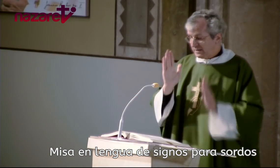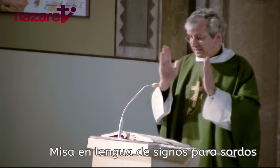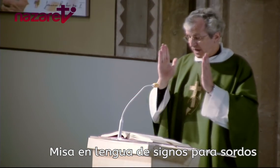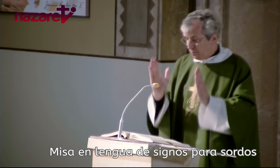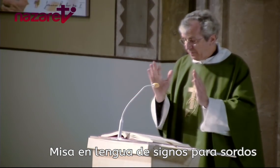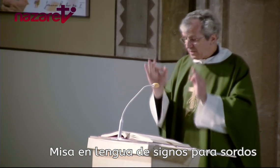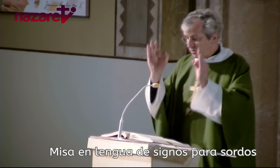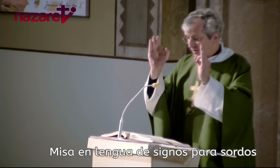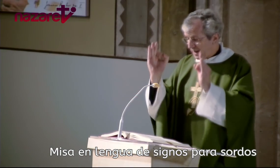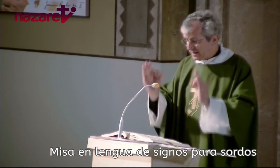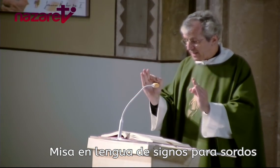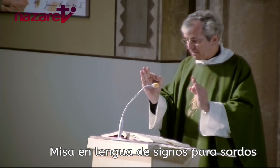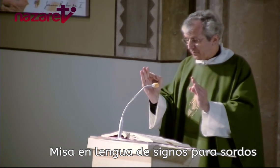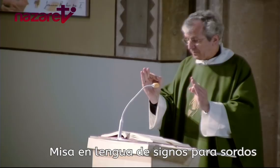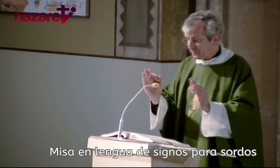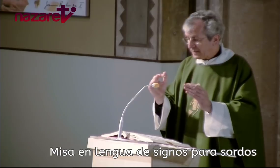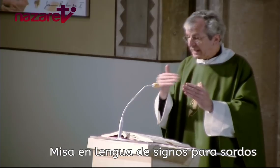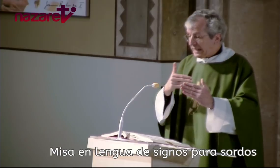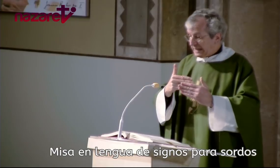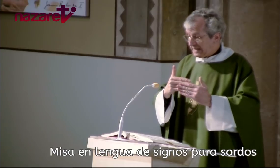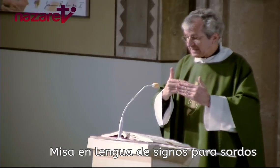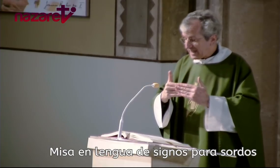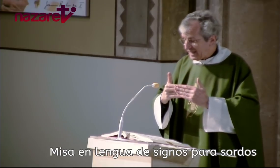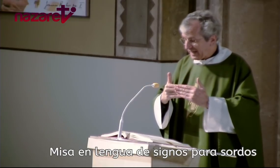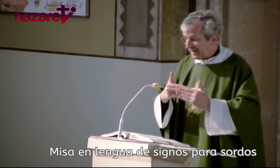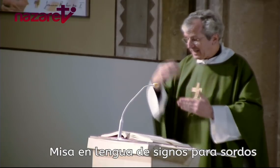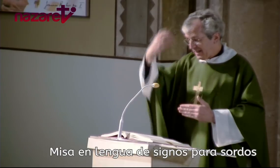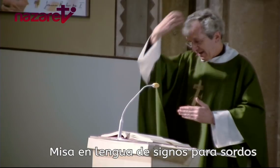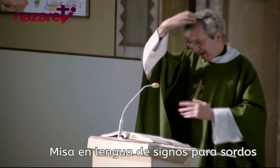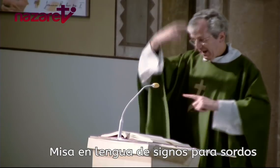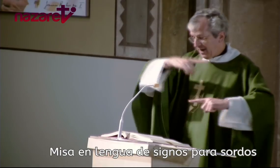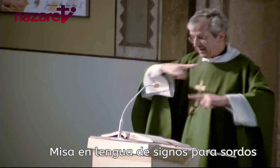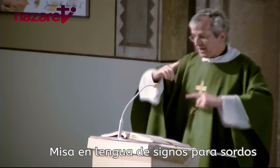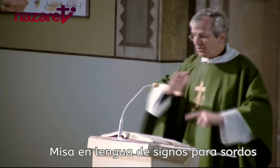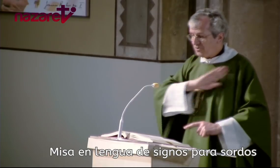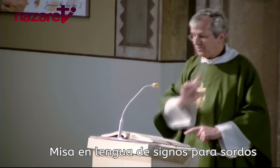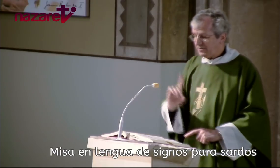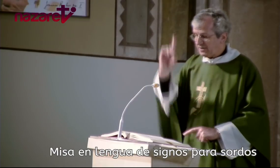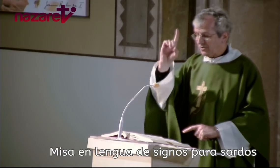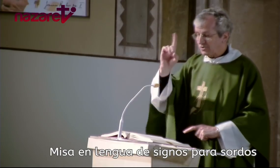se ha cumplido el tiempo y está cerca el reino de Dios.